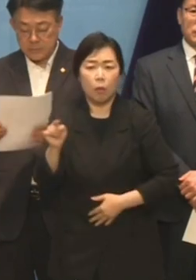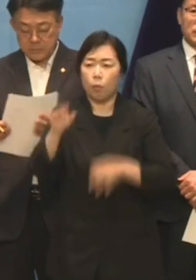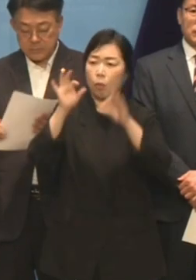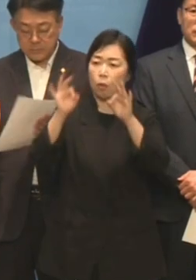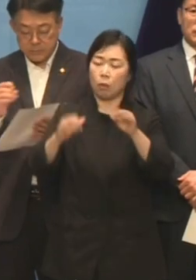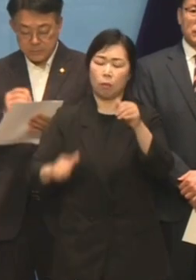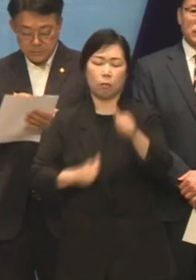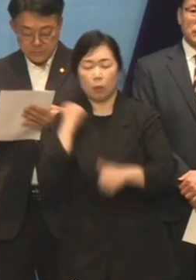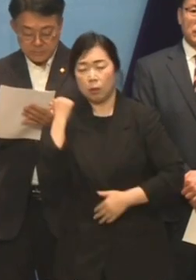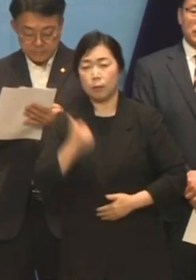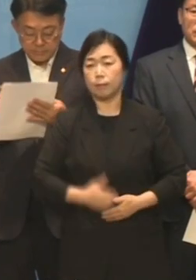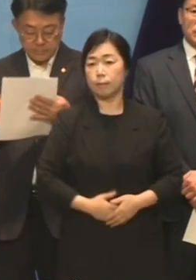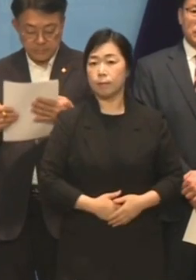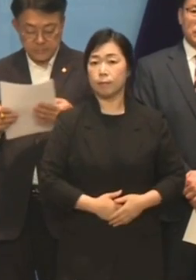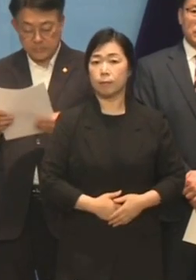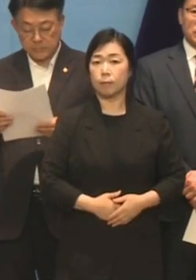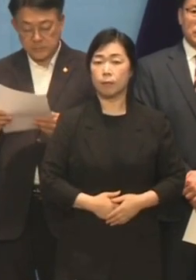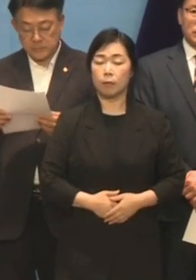거꾸로 섰습니다.